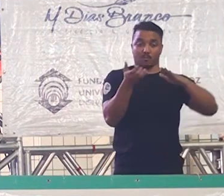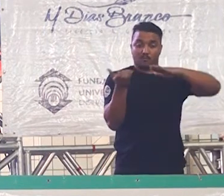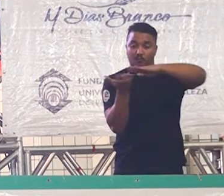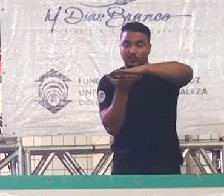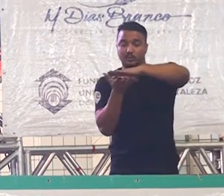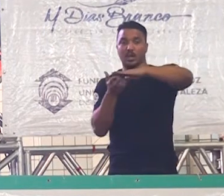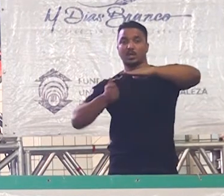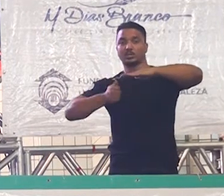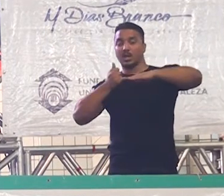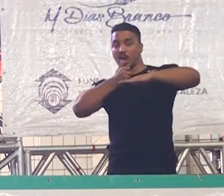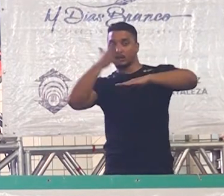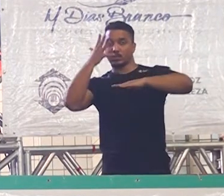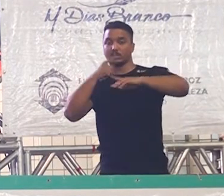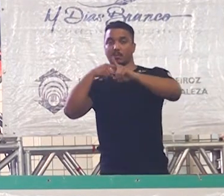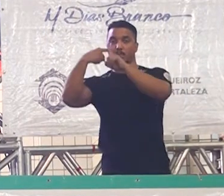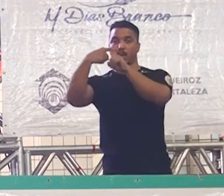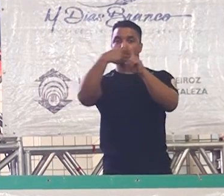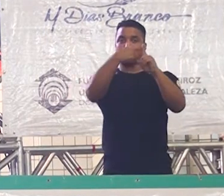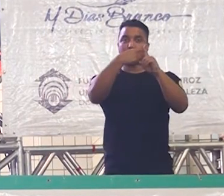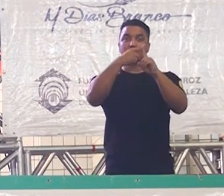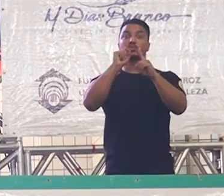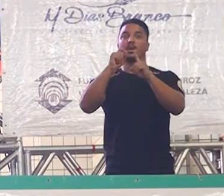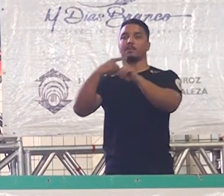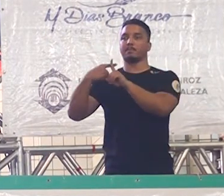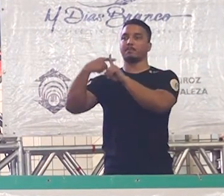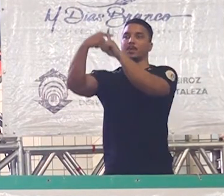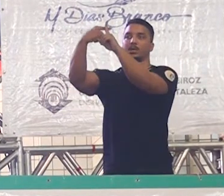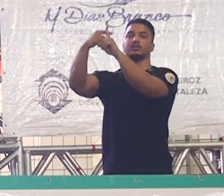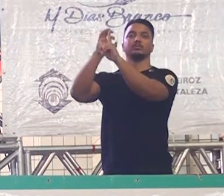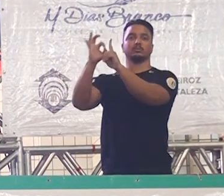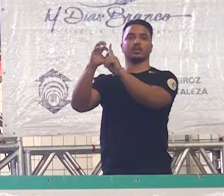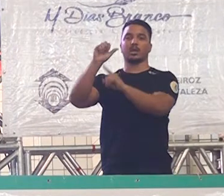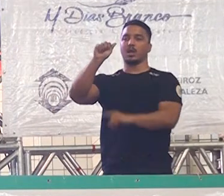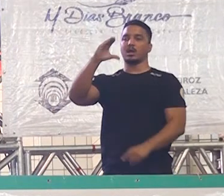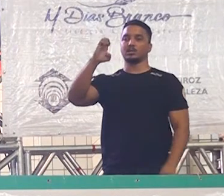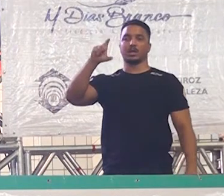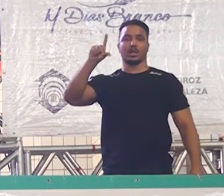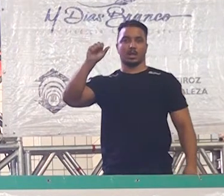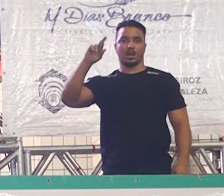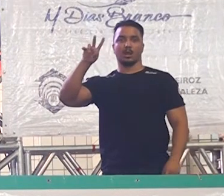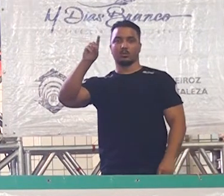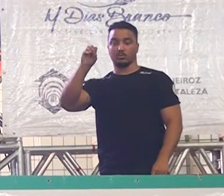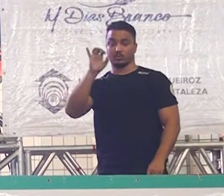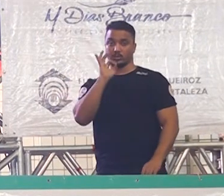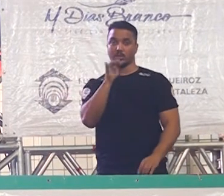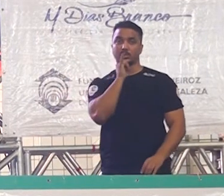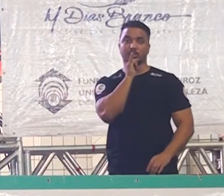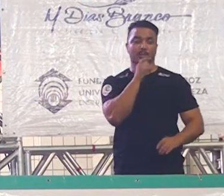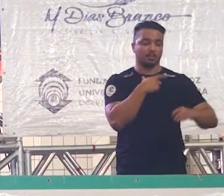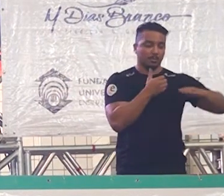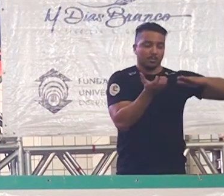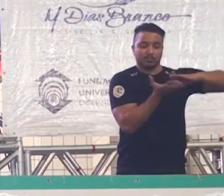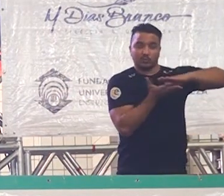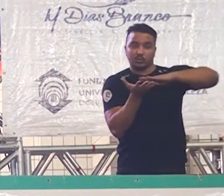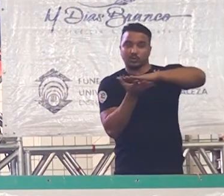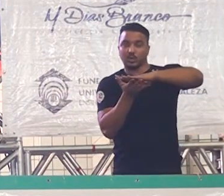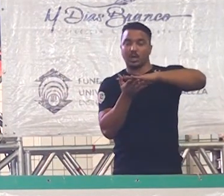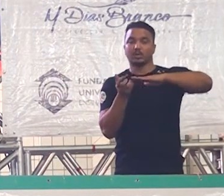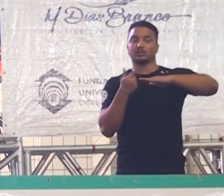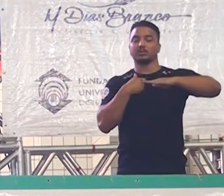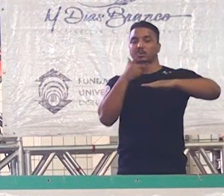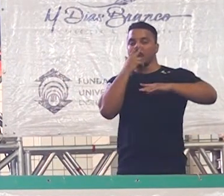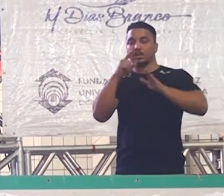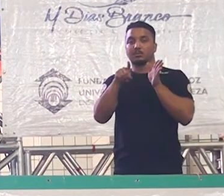aceleração positiva, mais com mais dá mais. Opa, mais acelerado. Se eu tiver velocidade e aceleração